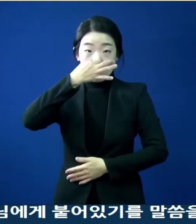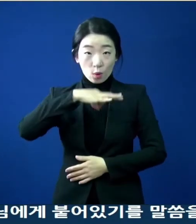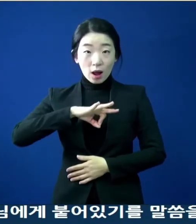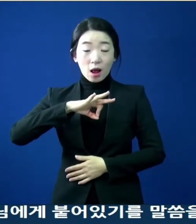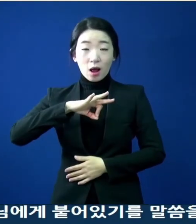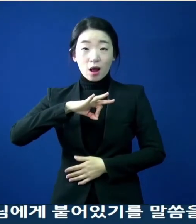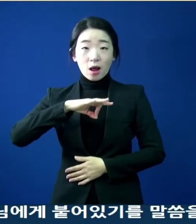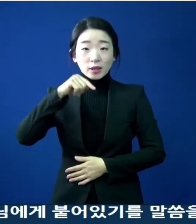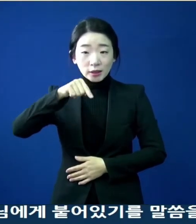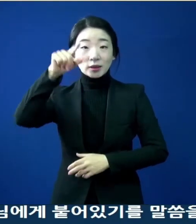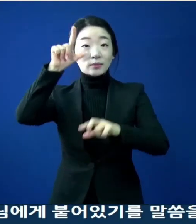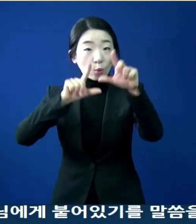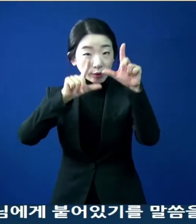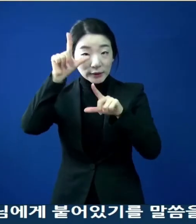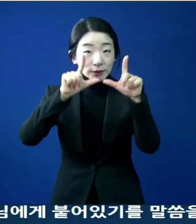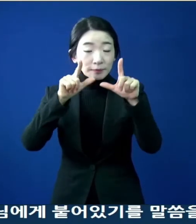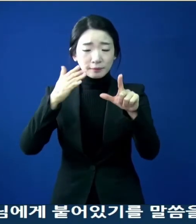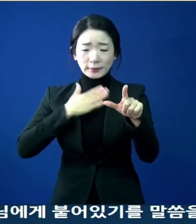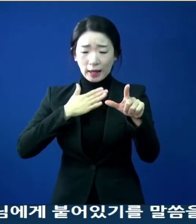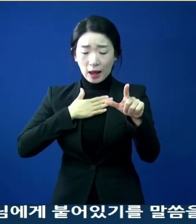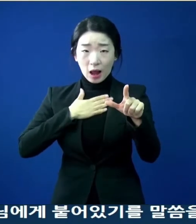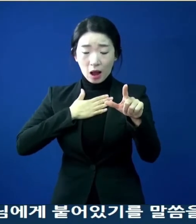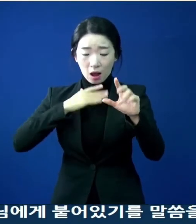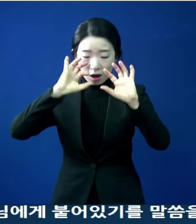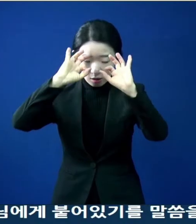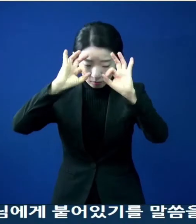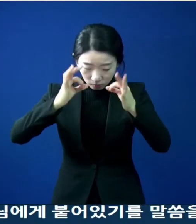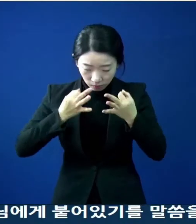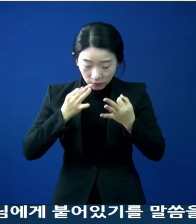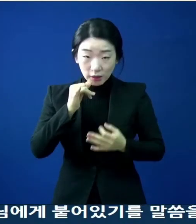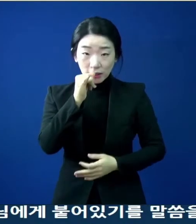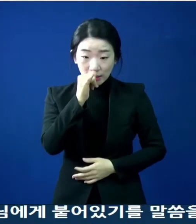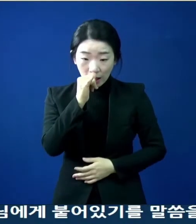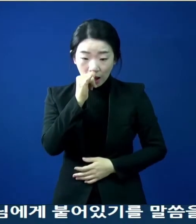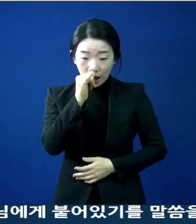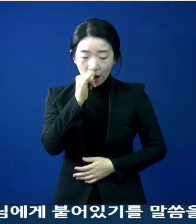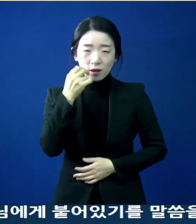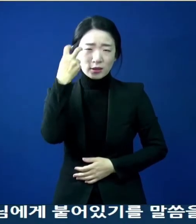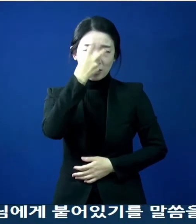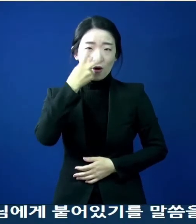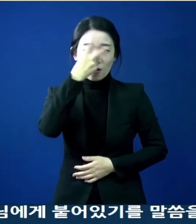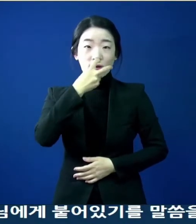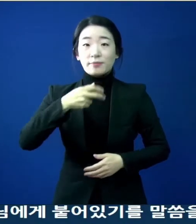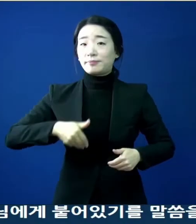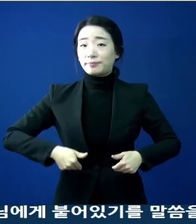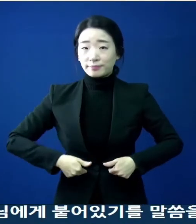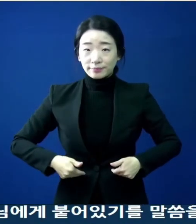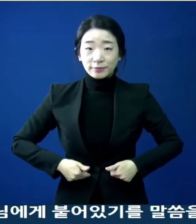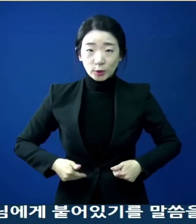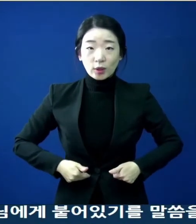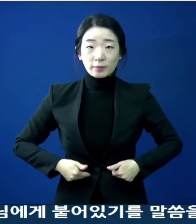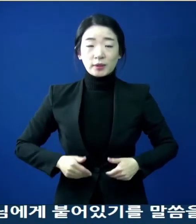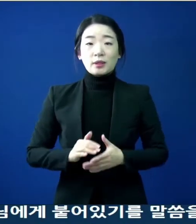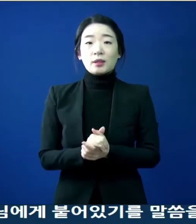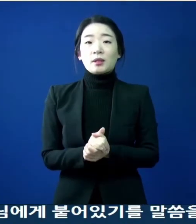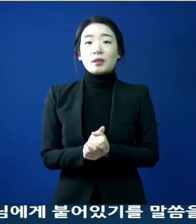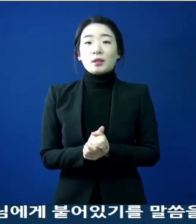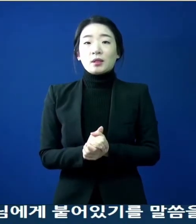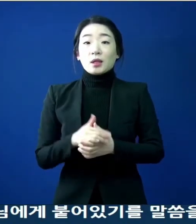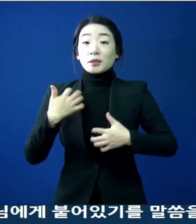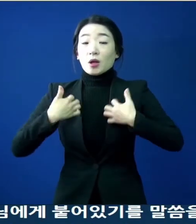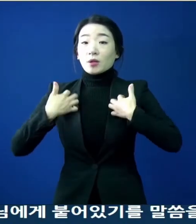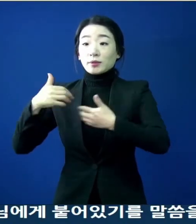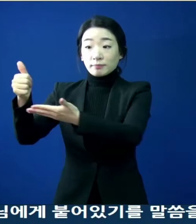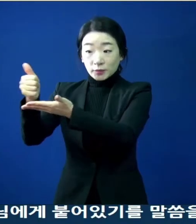사람들의 모습이 지금 나에게 있는지 점검해 보십시다. 우리가 정말 영접의 효과와